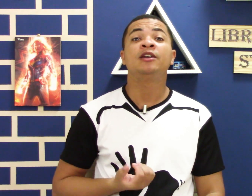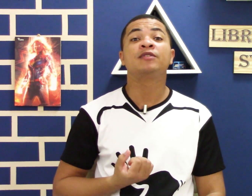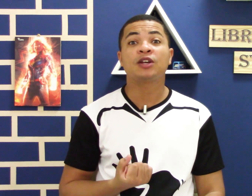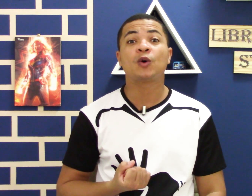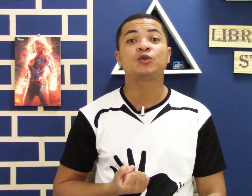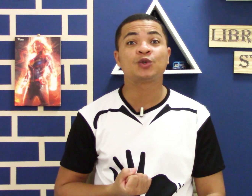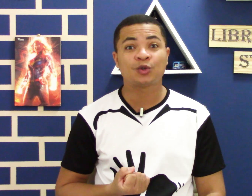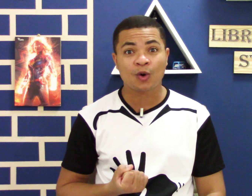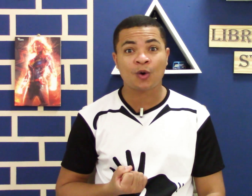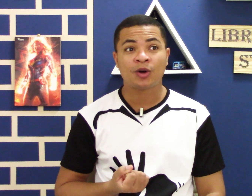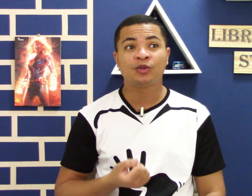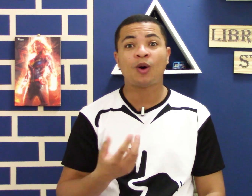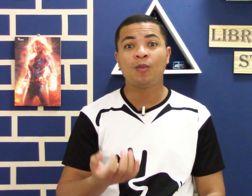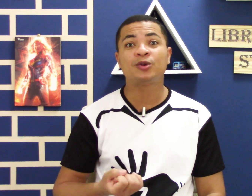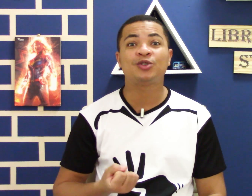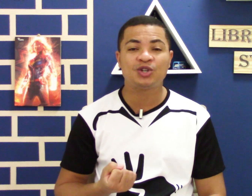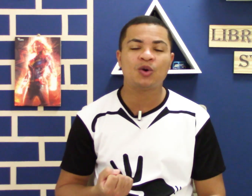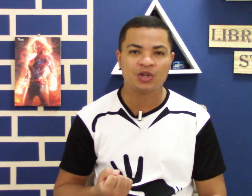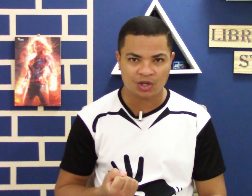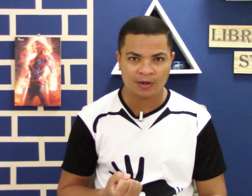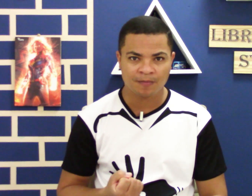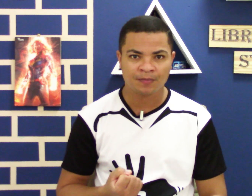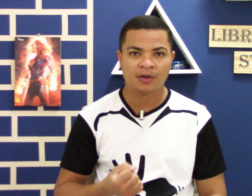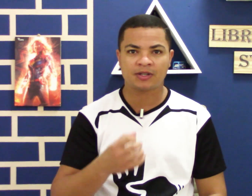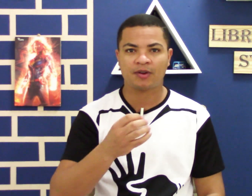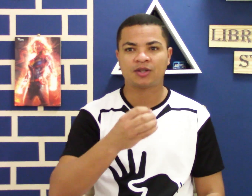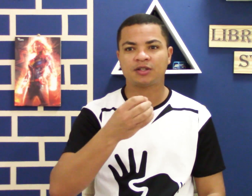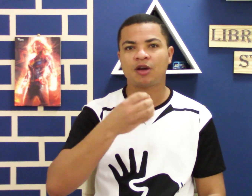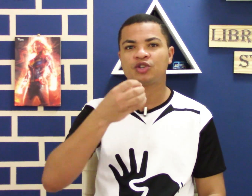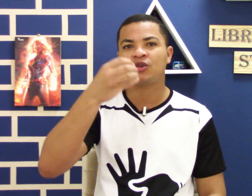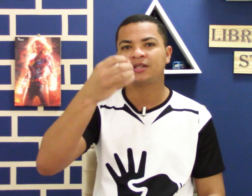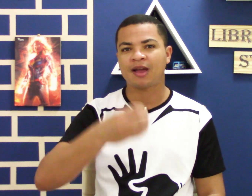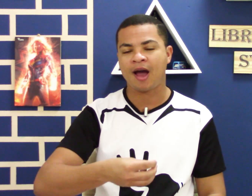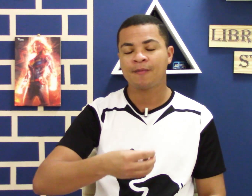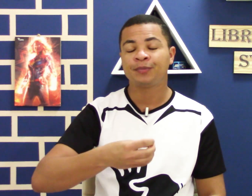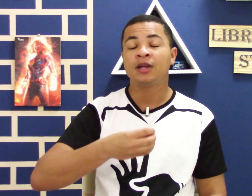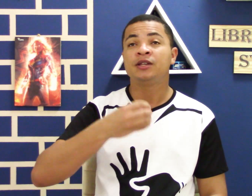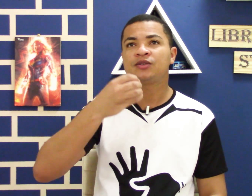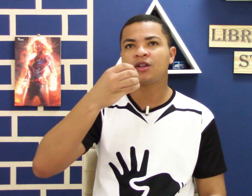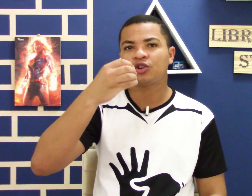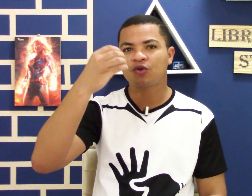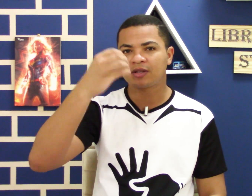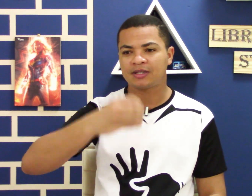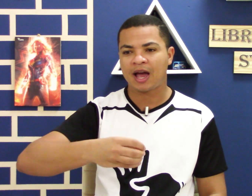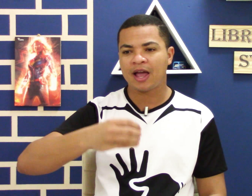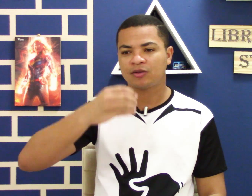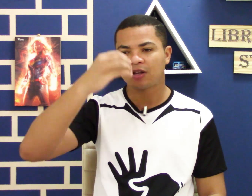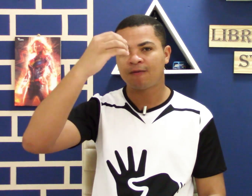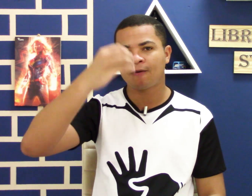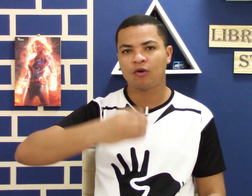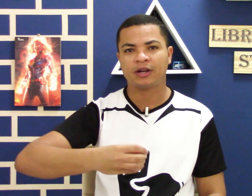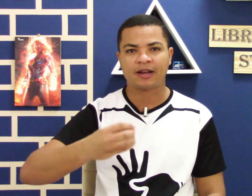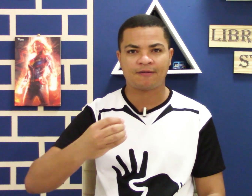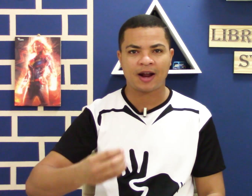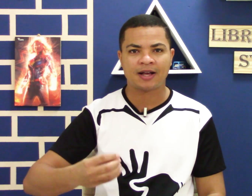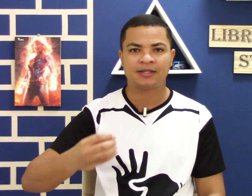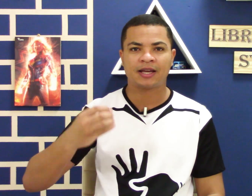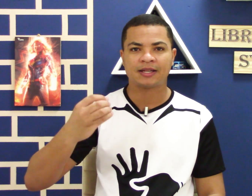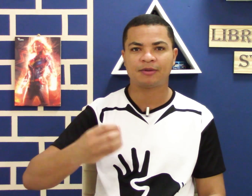você gostou do almoço de hoje? Então você vai usar o sinal de gostar. Se o sinal de gostar é o sinal foco daquela frase, você quer saber se a